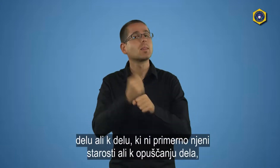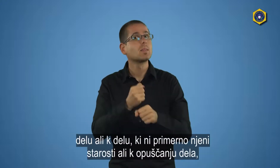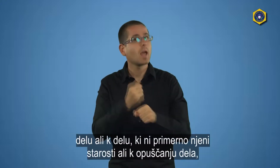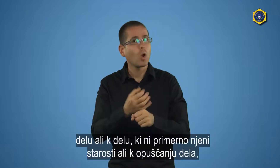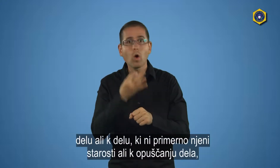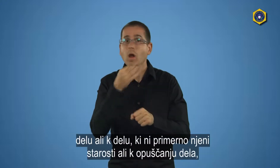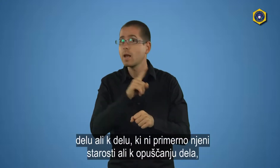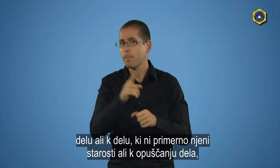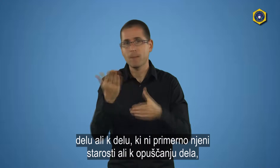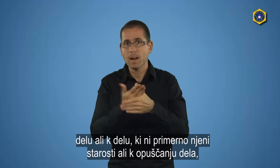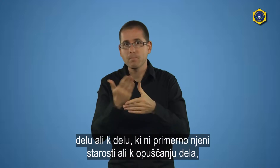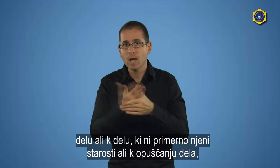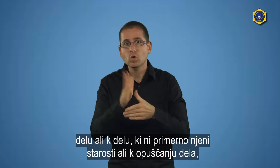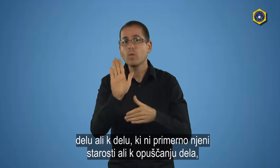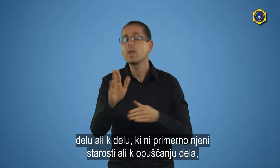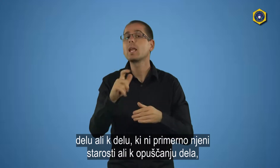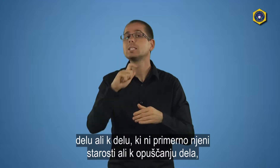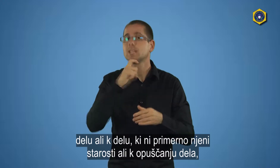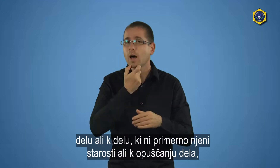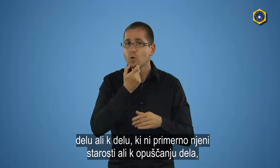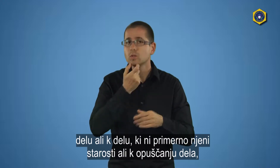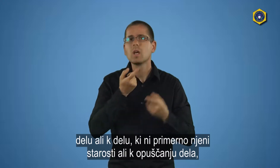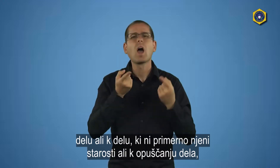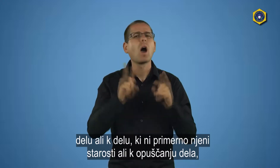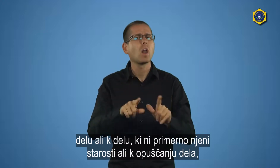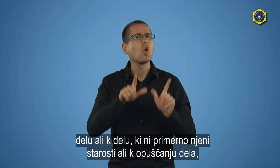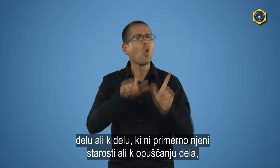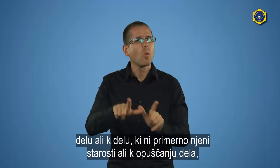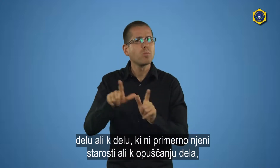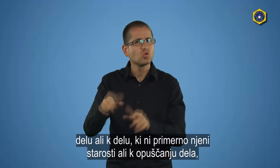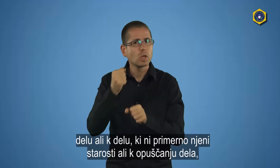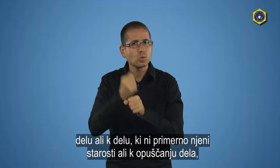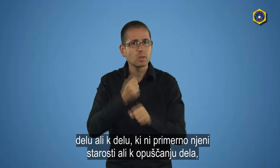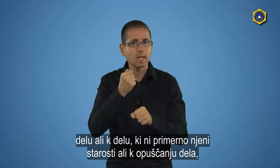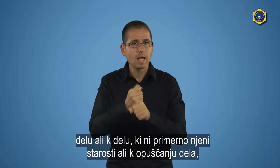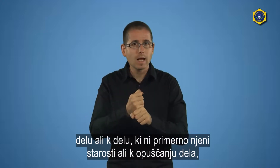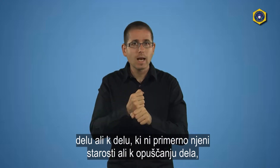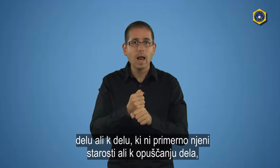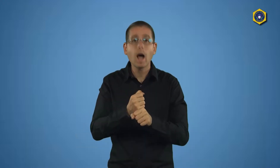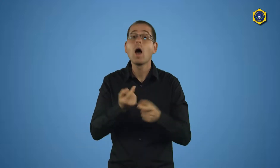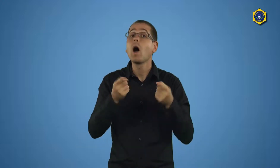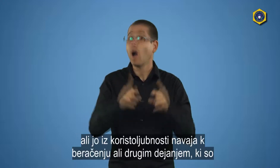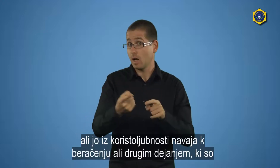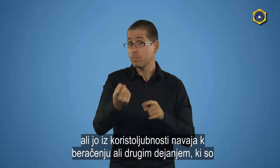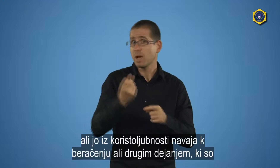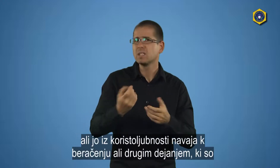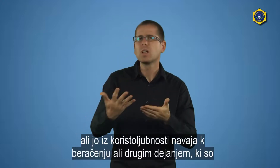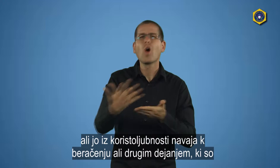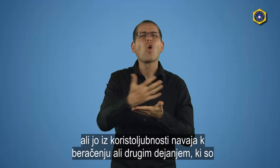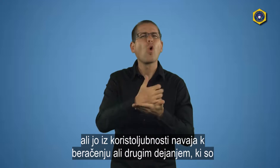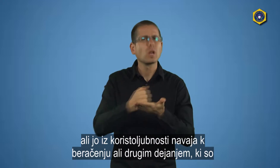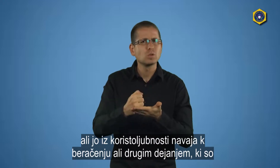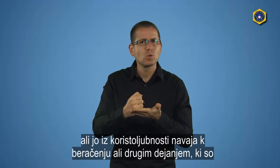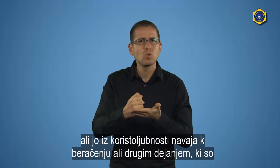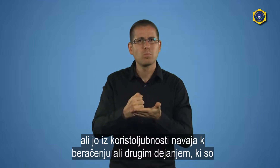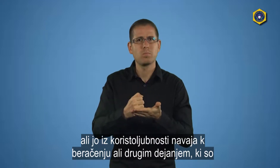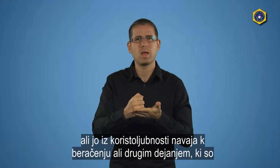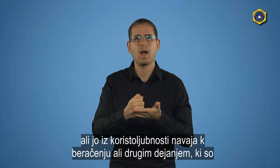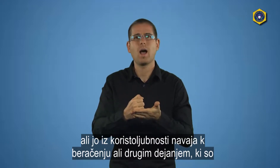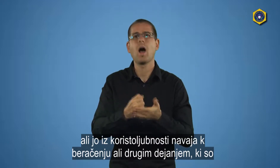ki ni primerno njeni starosti, ali k opuščanju dela, ali jo iz koristoljubnosti navaja k beračenju